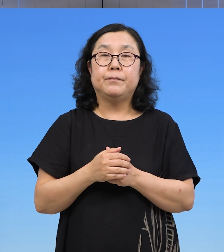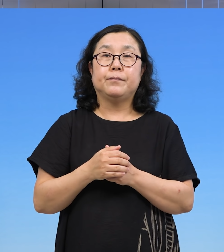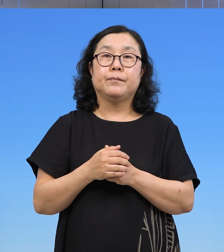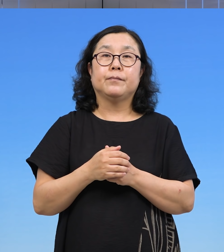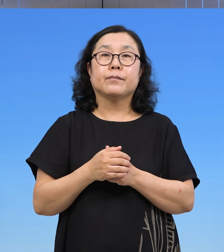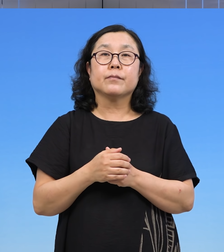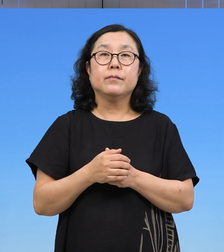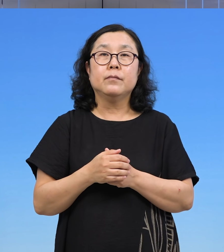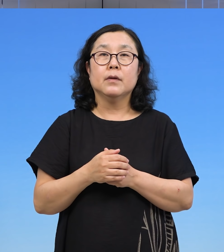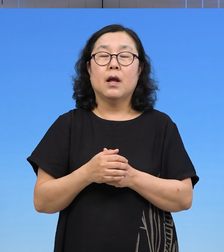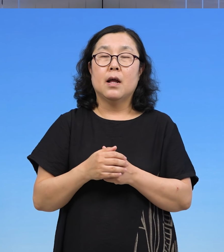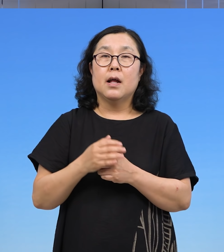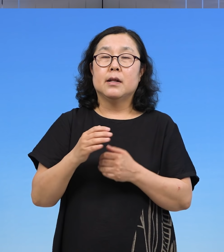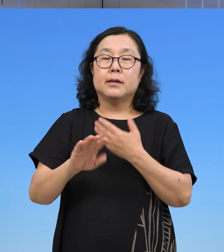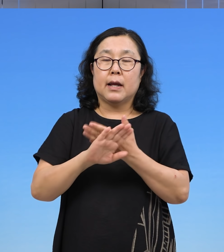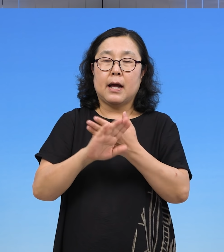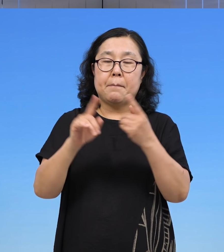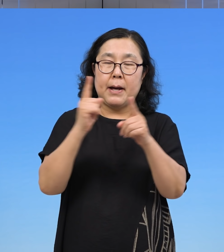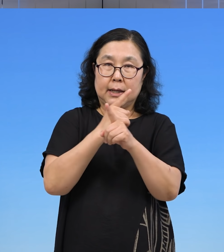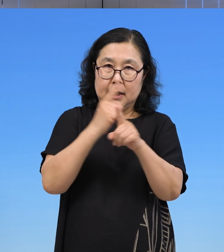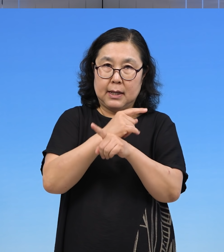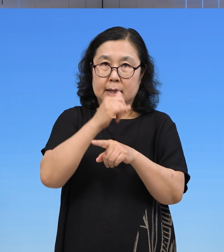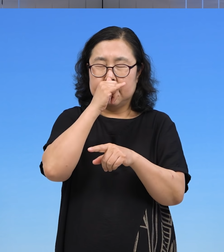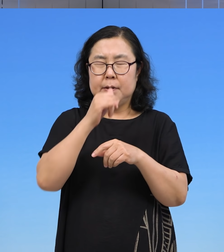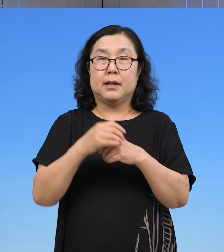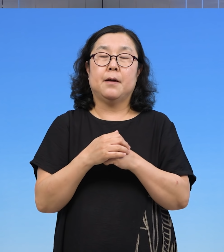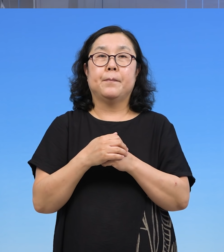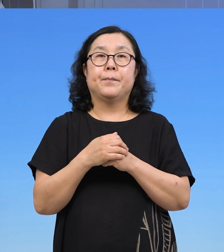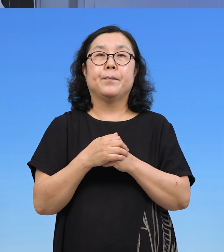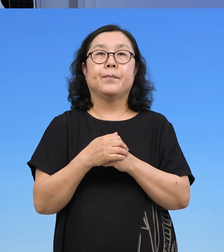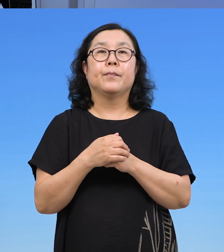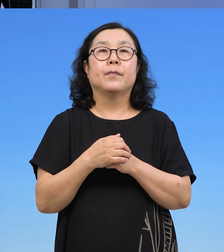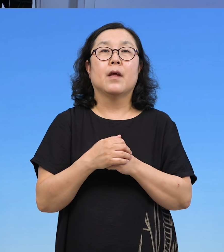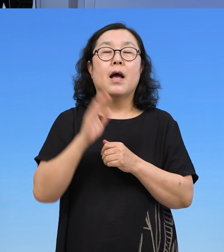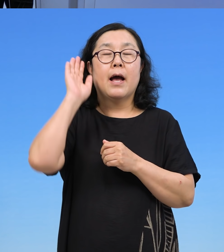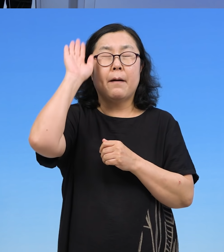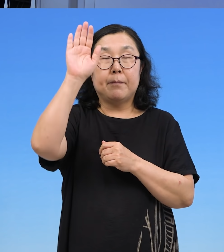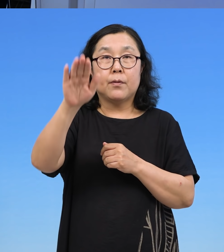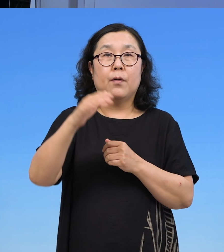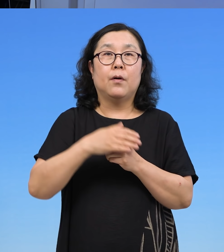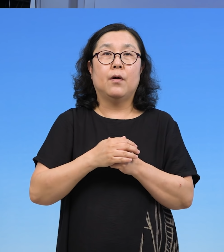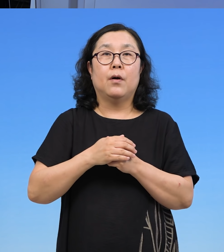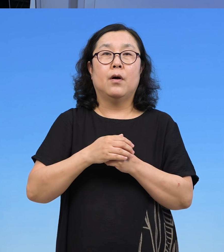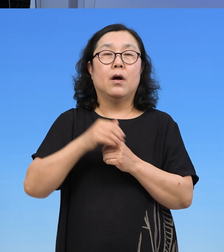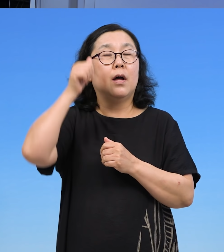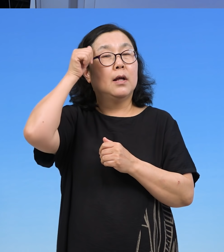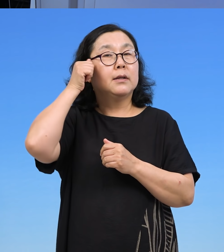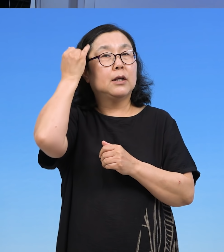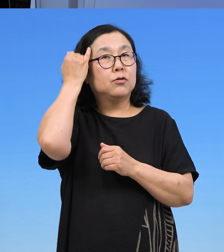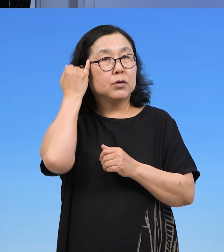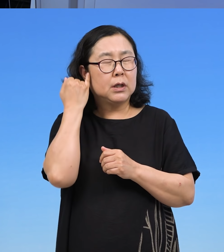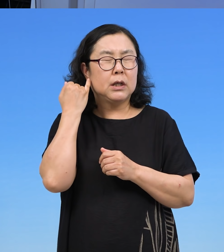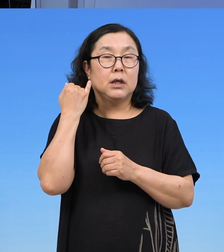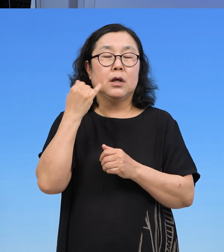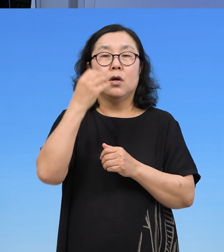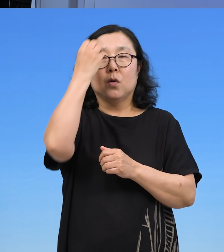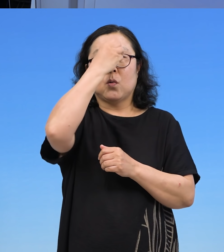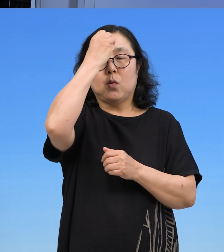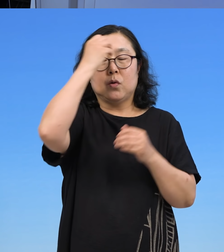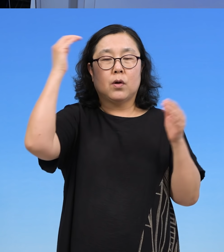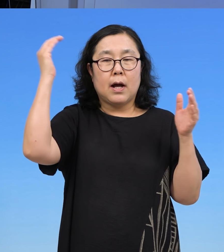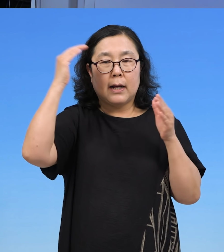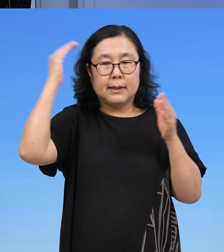피력하고는요 그 다음에 달라진 부분을 이렇게 설명합니다 앞으로 사춘기 고등학생이